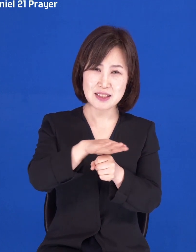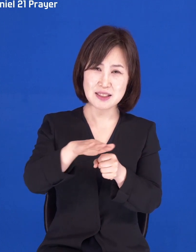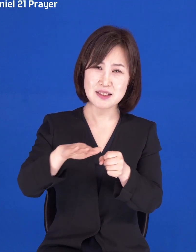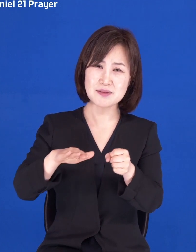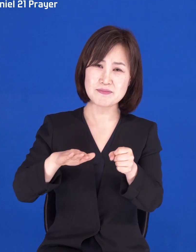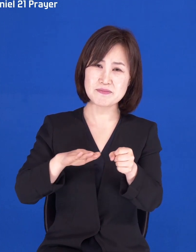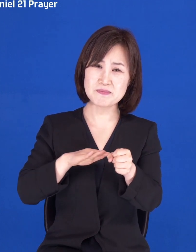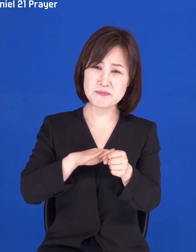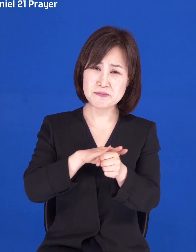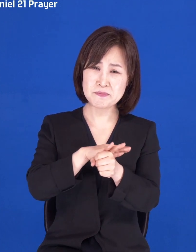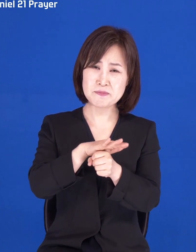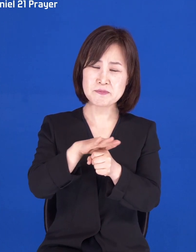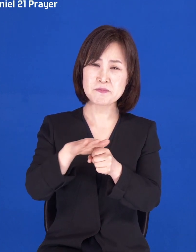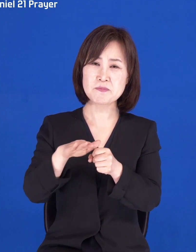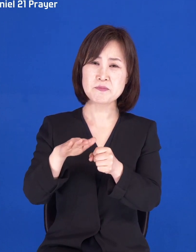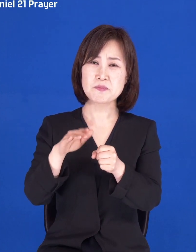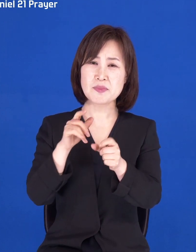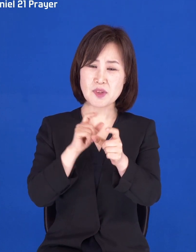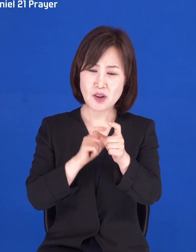사랑하심